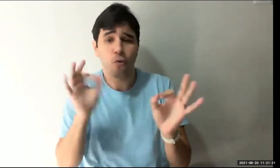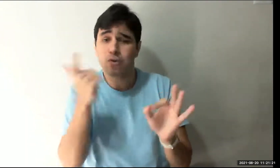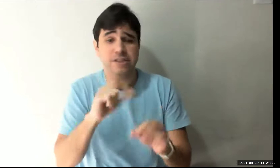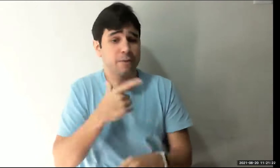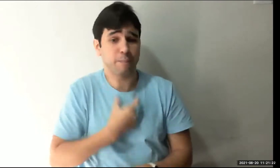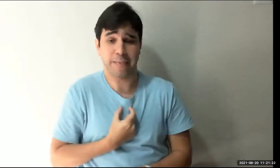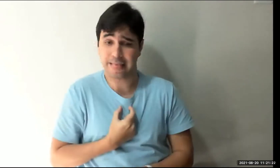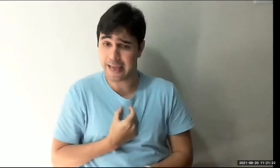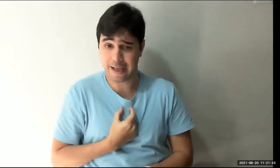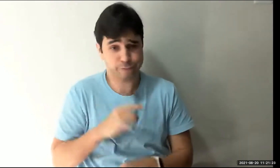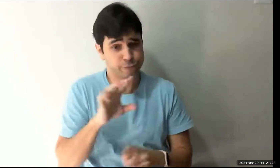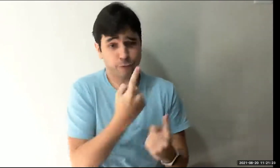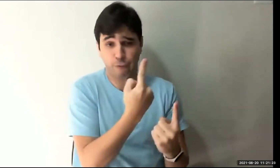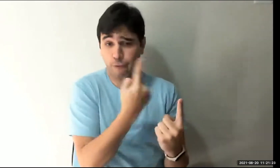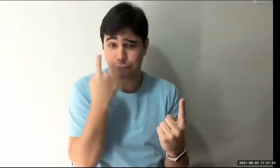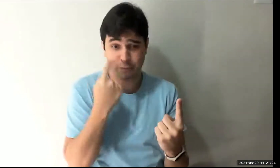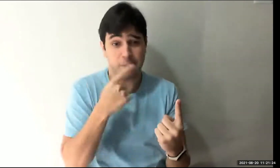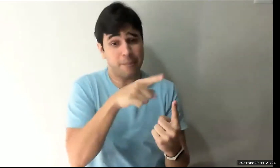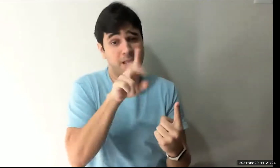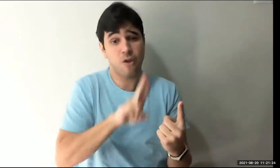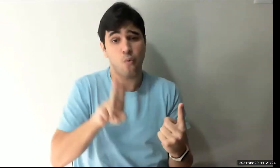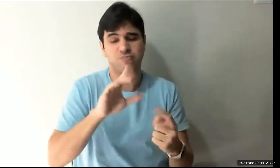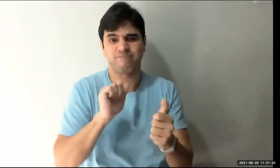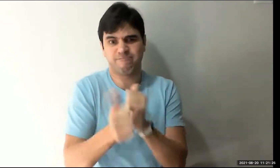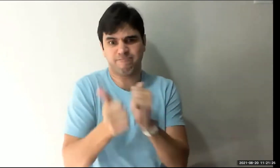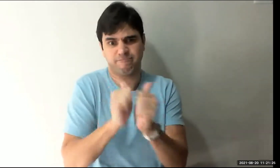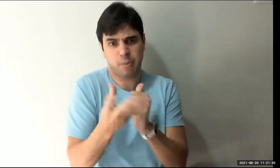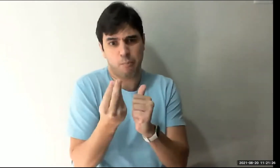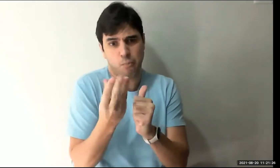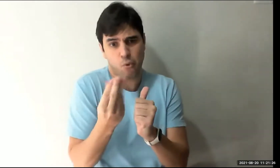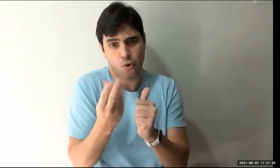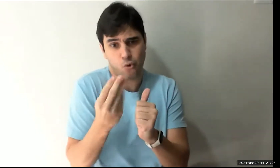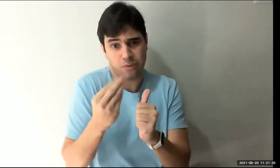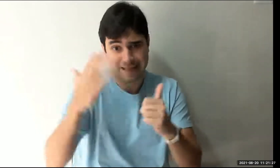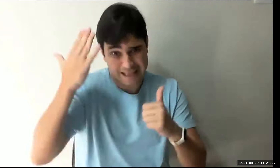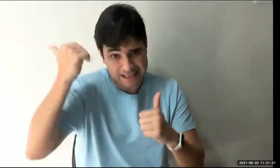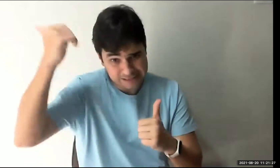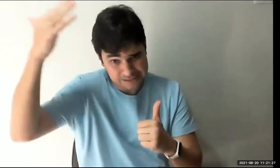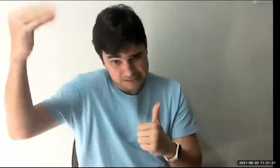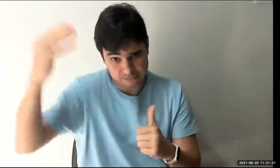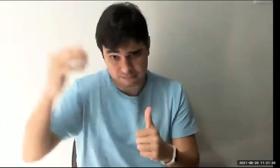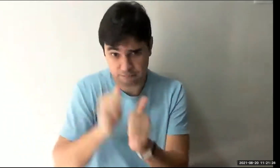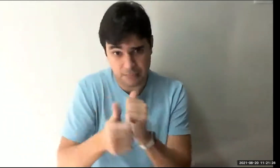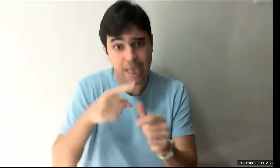Paulo. Então, alguns que tentaram e não conseguiram suas medalhas, são muitos